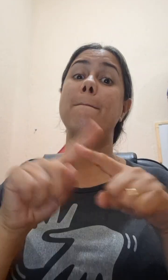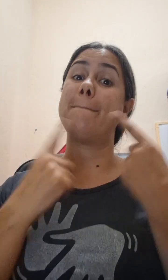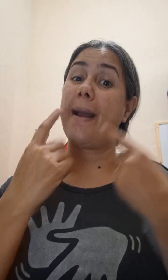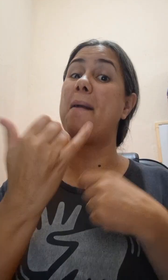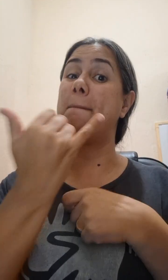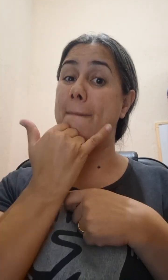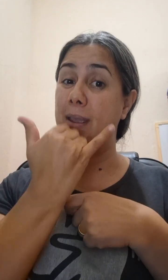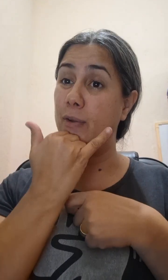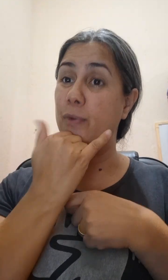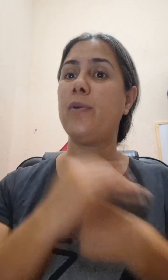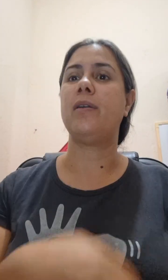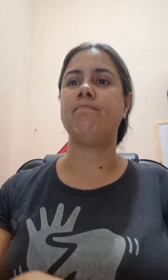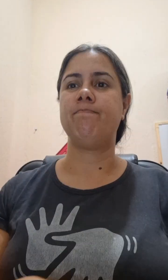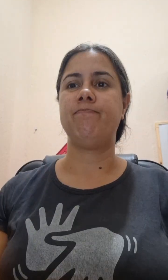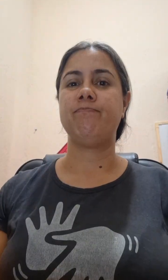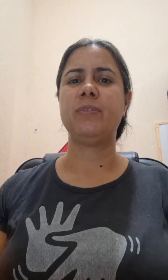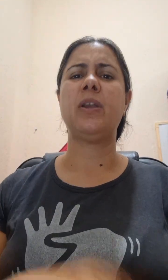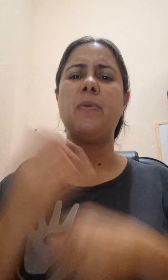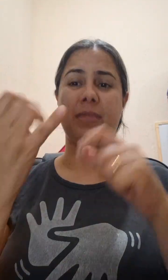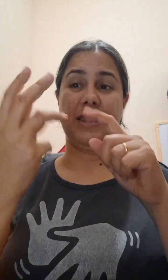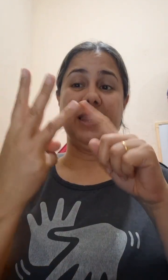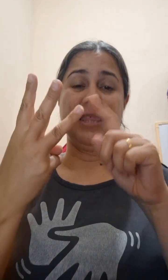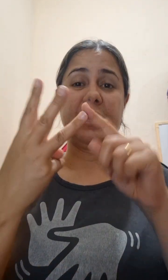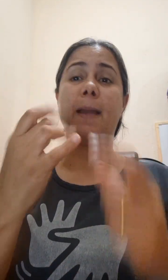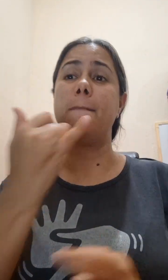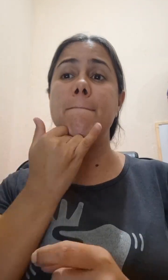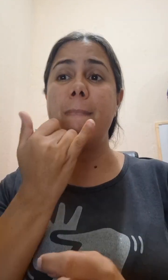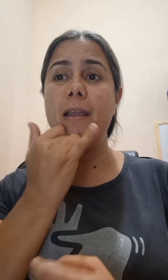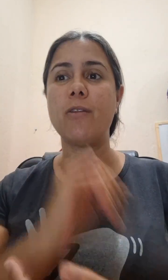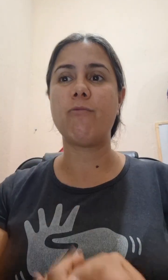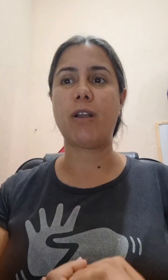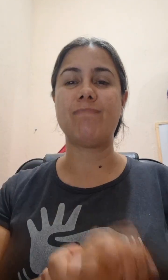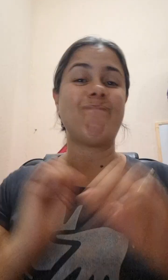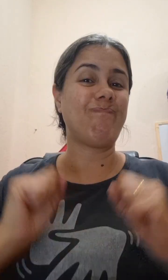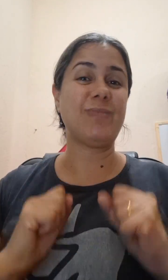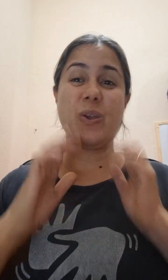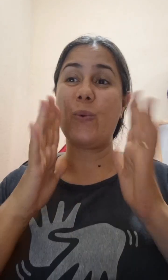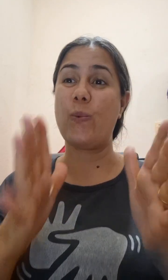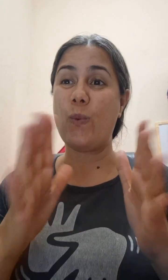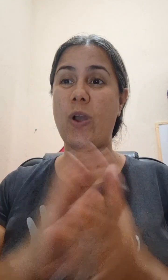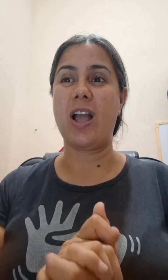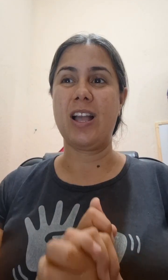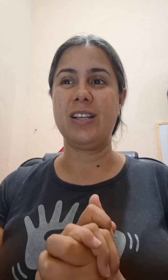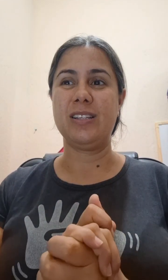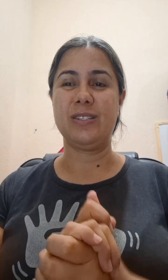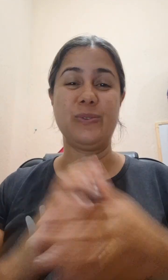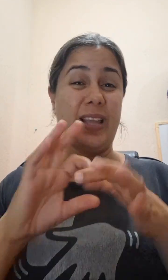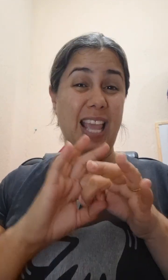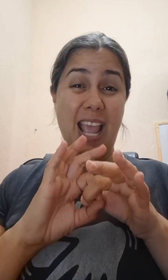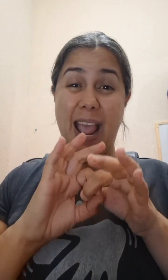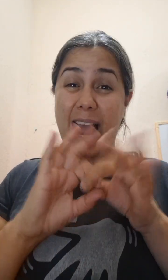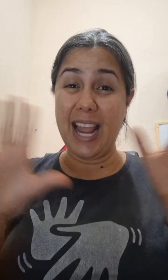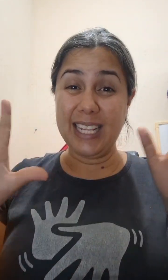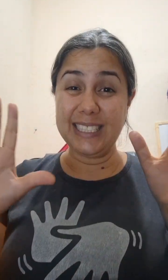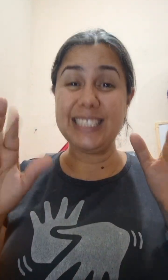separar, evitar a pessoa, tirar a pessoa, mas perdoar. E essa terceira palavra, perdoar, é